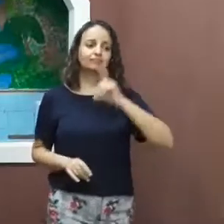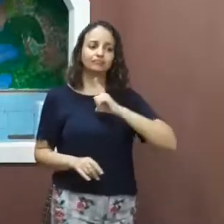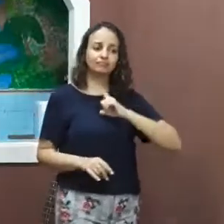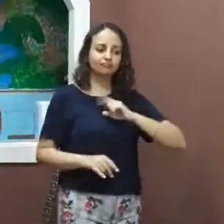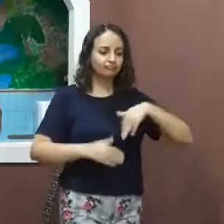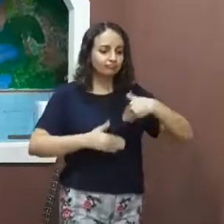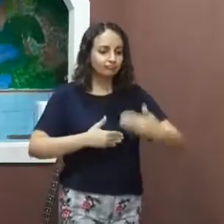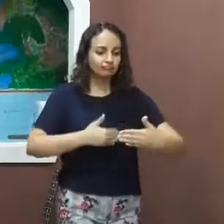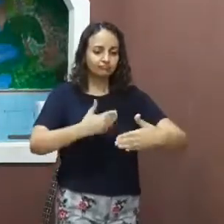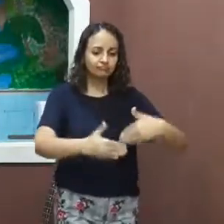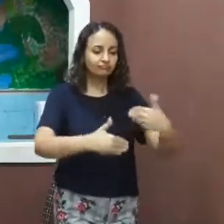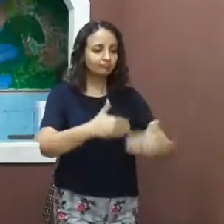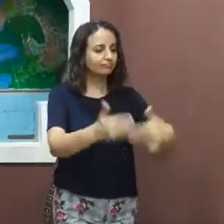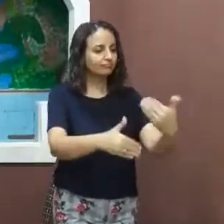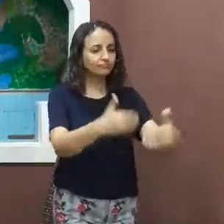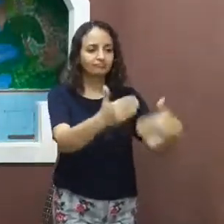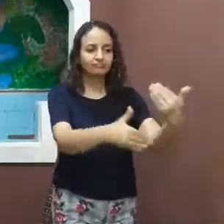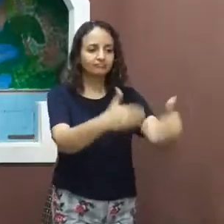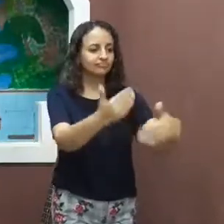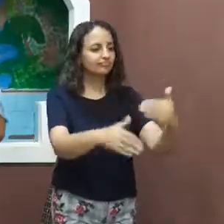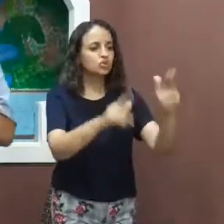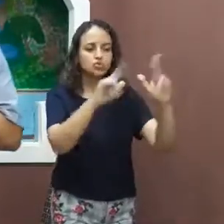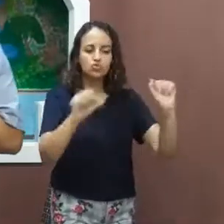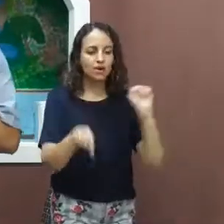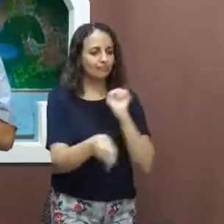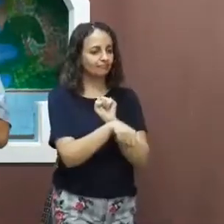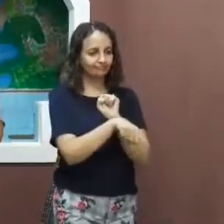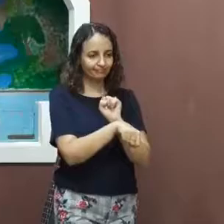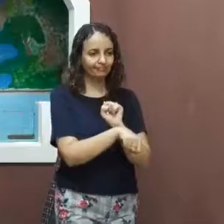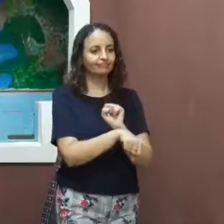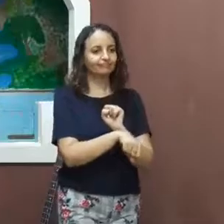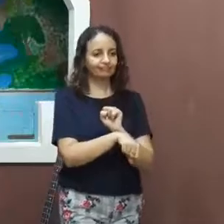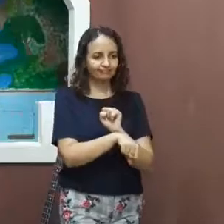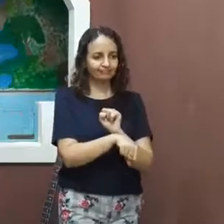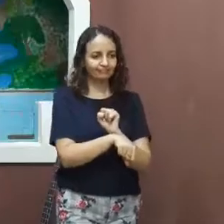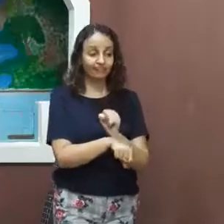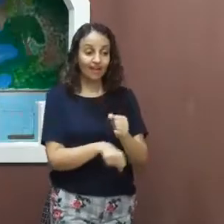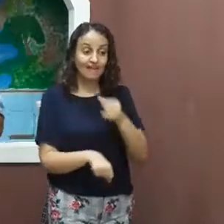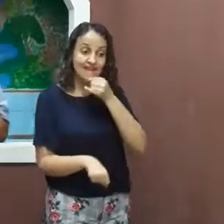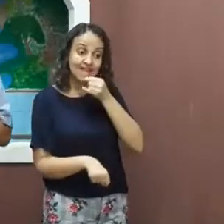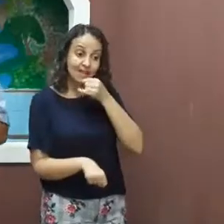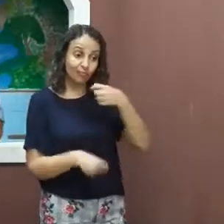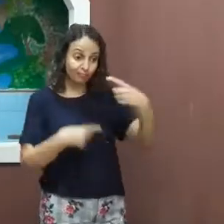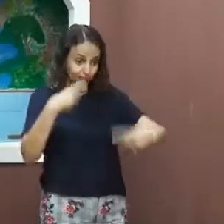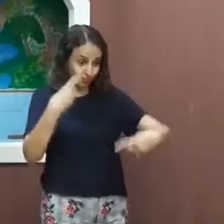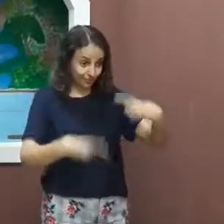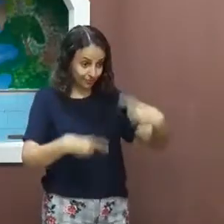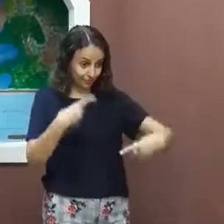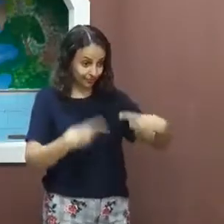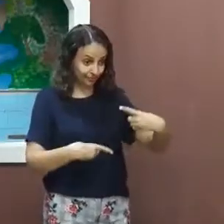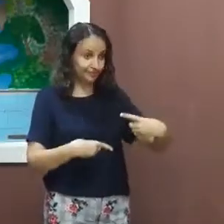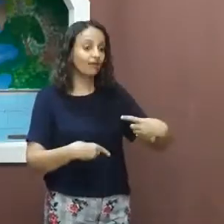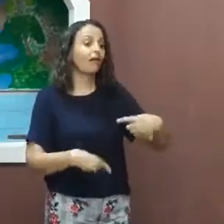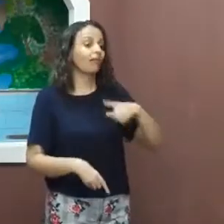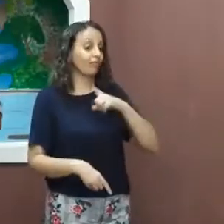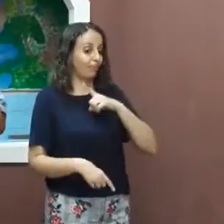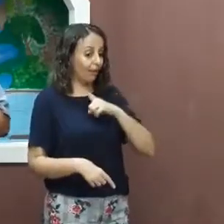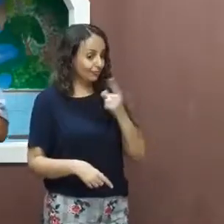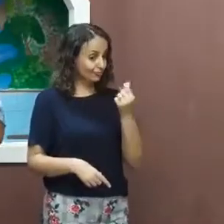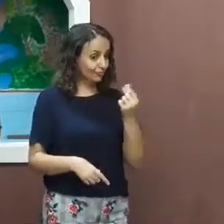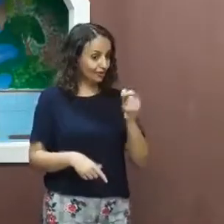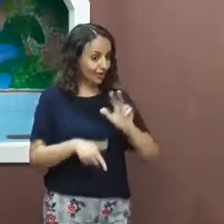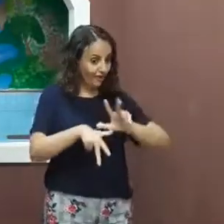minha amiga e irmã, que um político desvia um dinheiro, seja lá do que